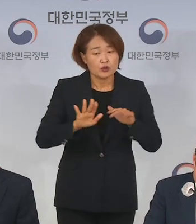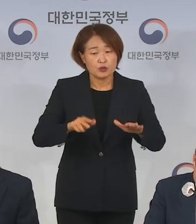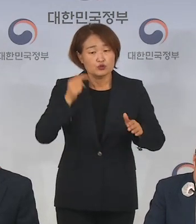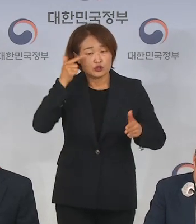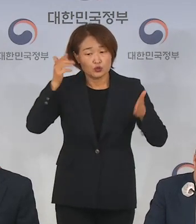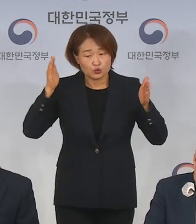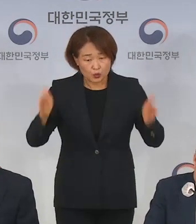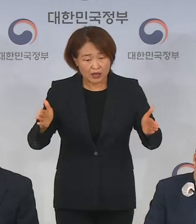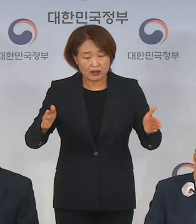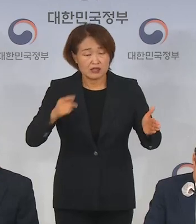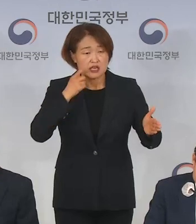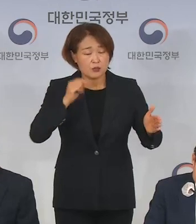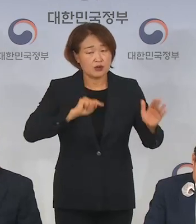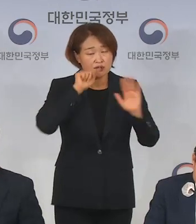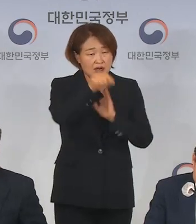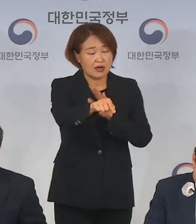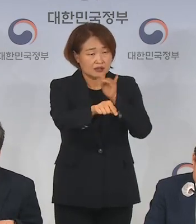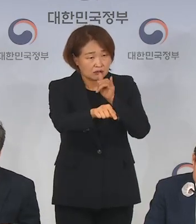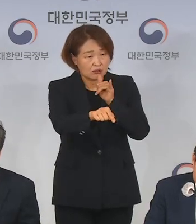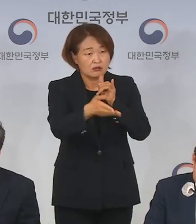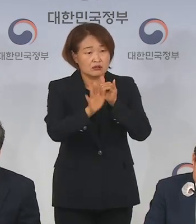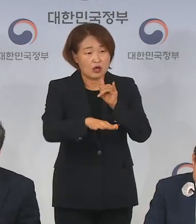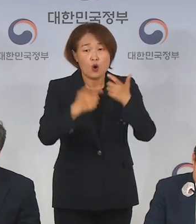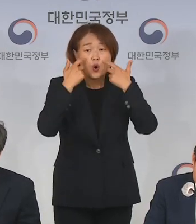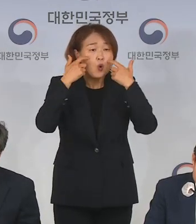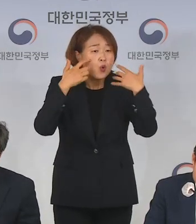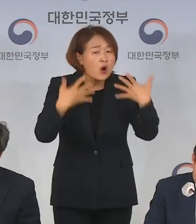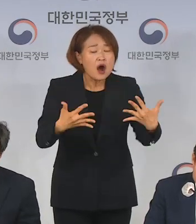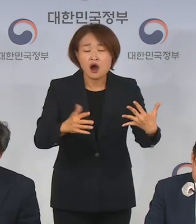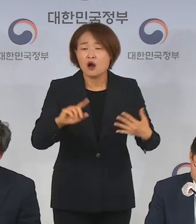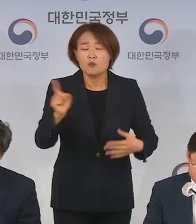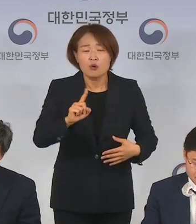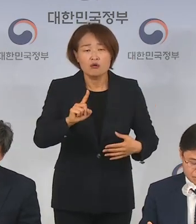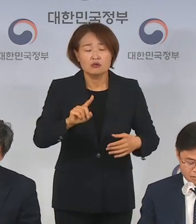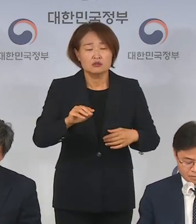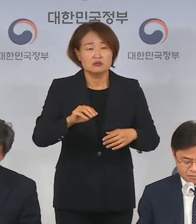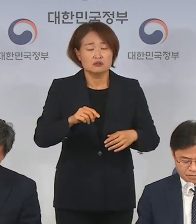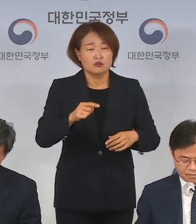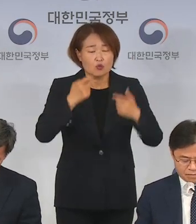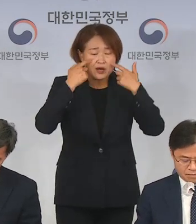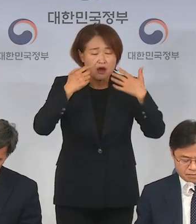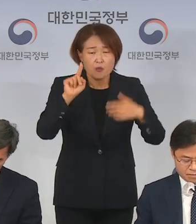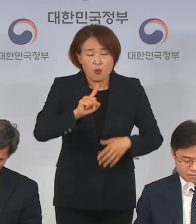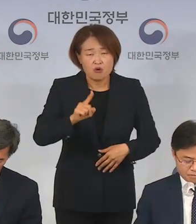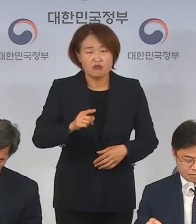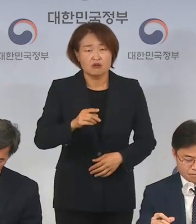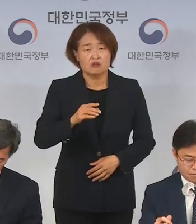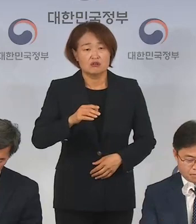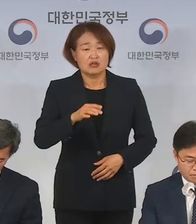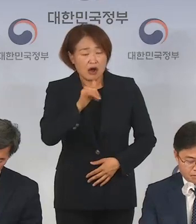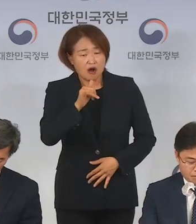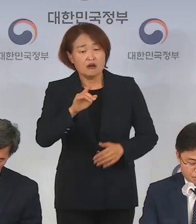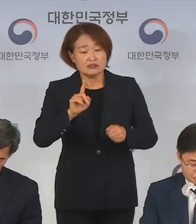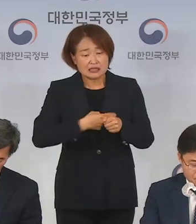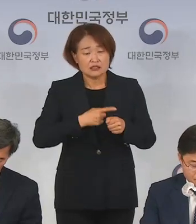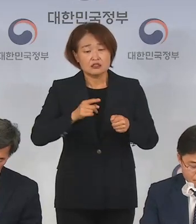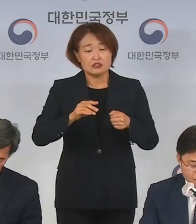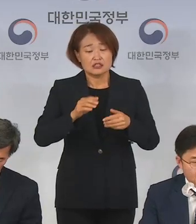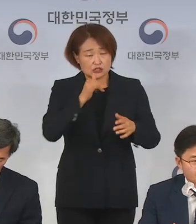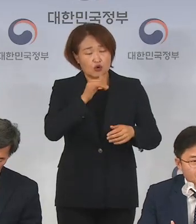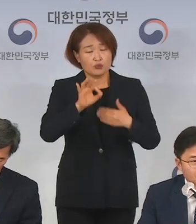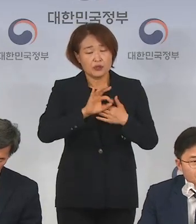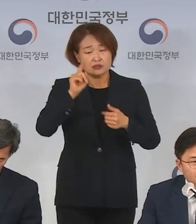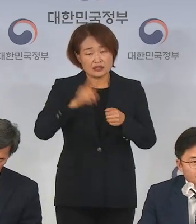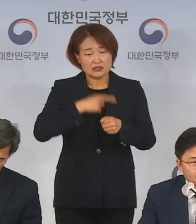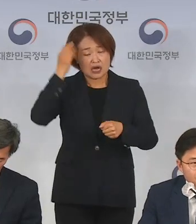동안에 뭔가 확실한 포인트가 있어야 국민들의 마음을 설득하고 안심시킬 수 있는 정말 이 부분은